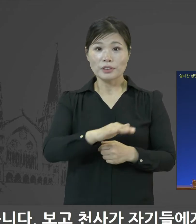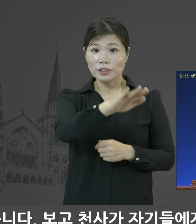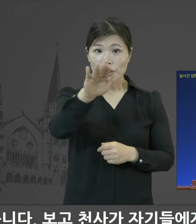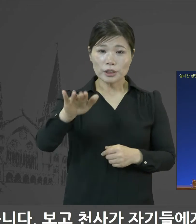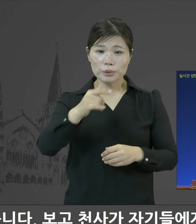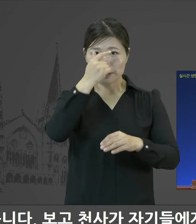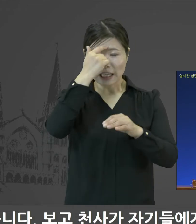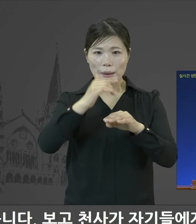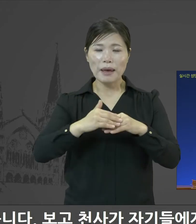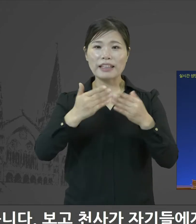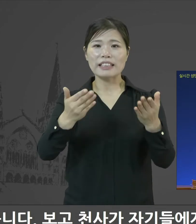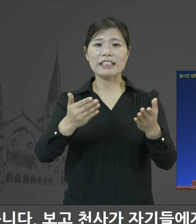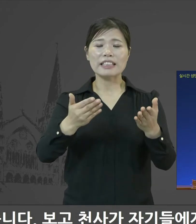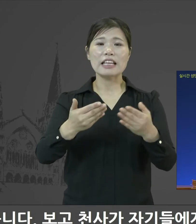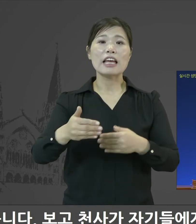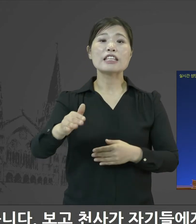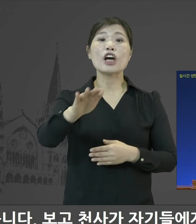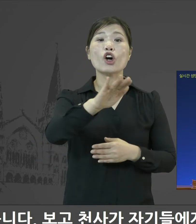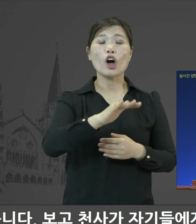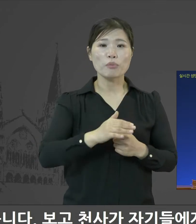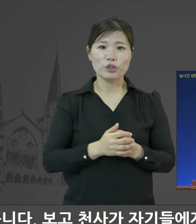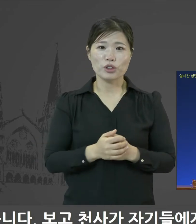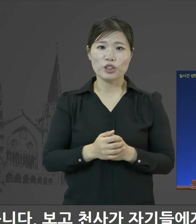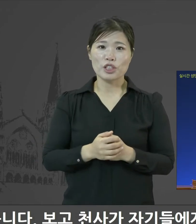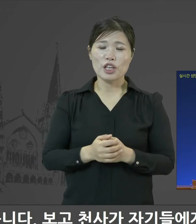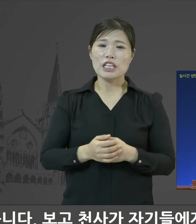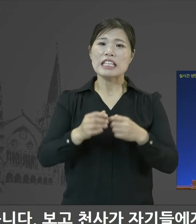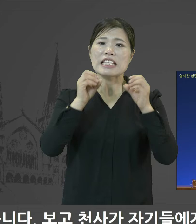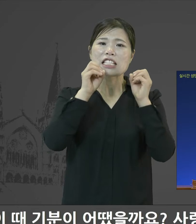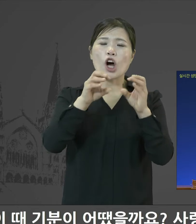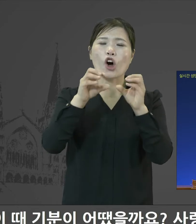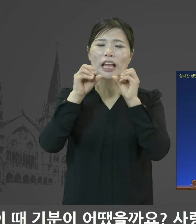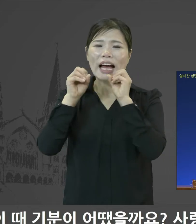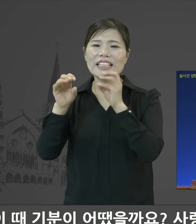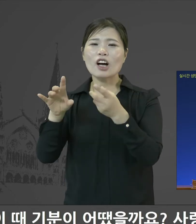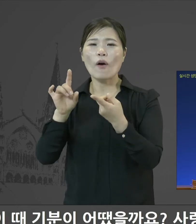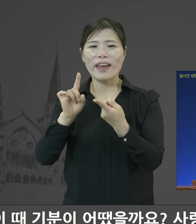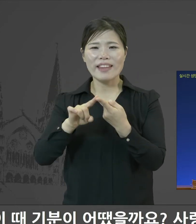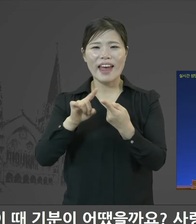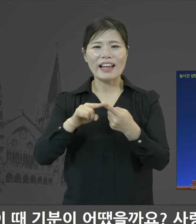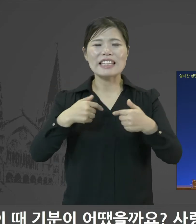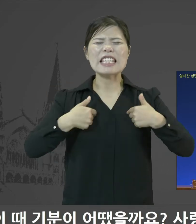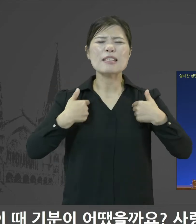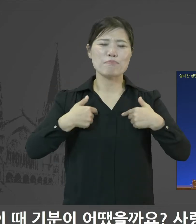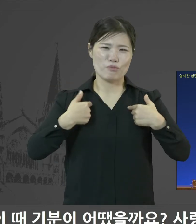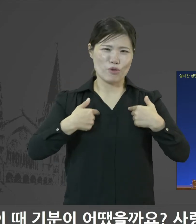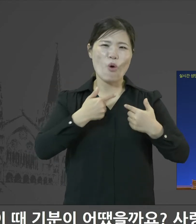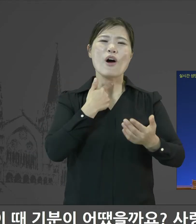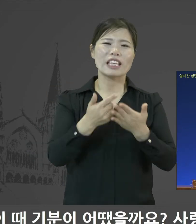하나님의 백성들, 이런 전함의 즐거움도 우리 삶에서 자주 경험될 수 있기를 주의 이름으로